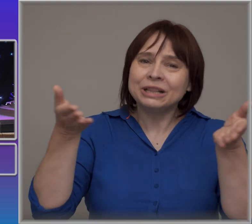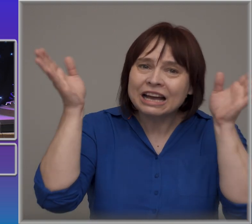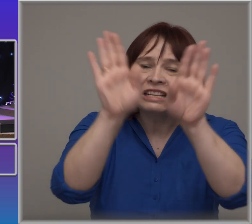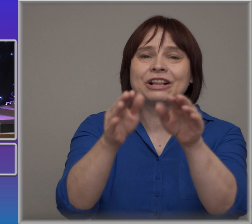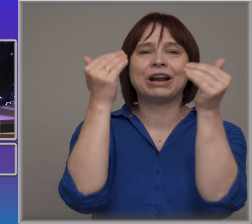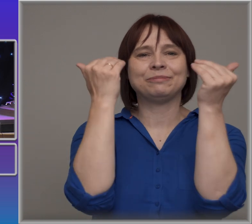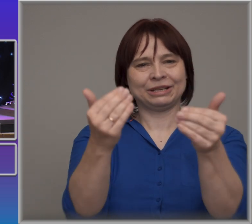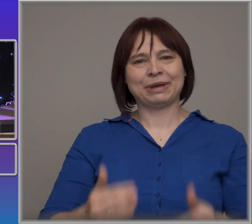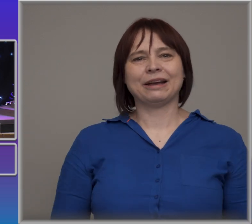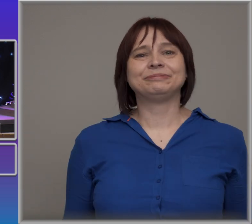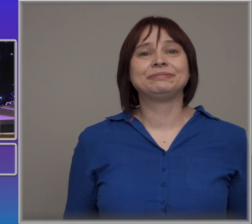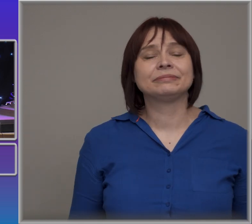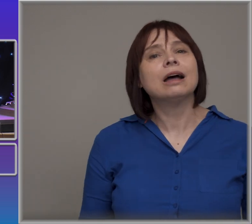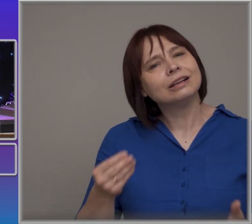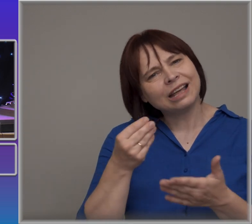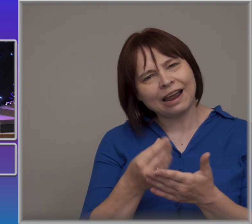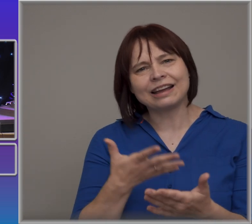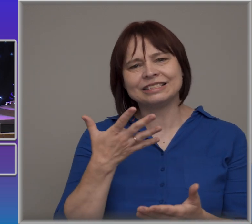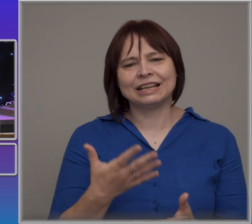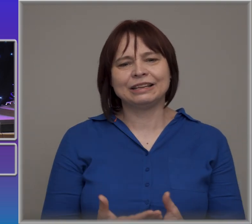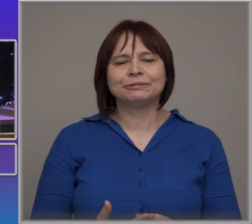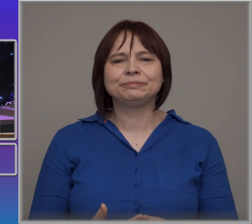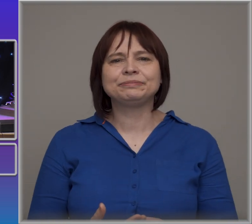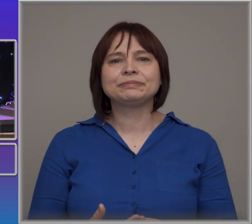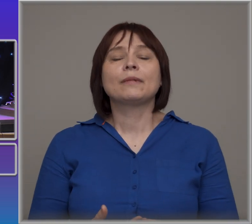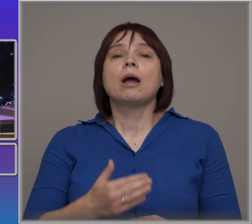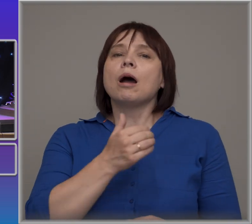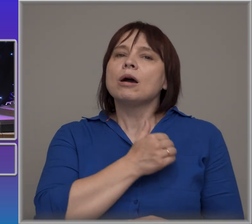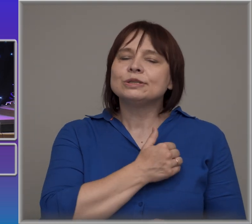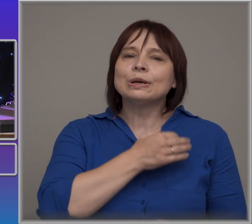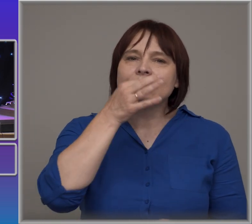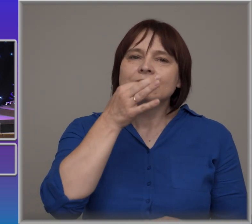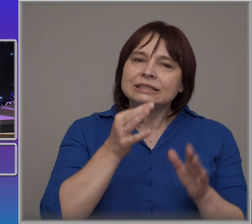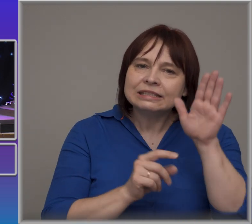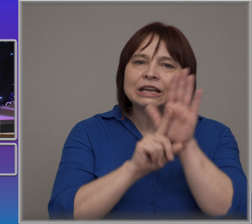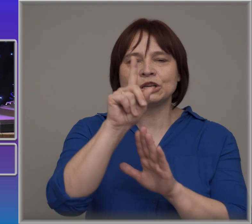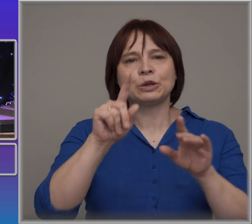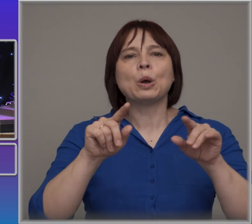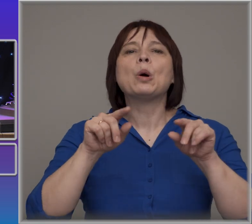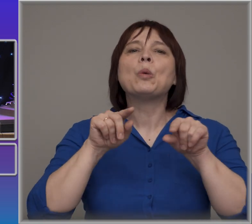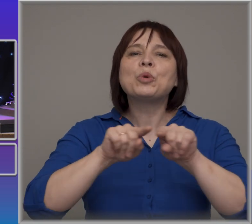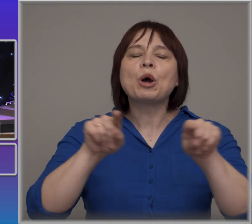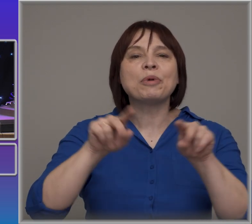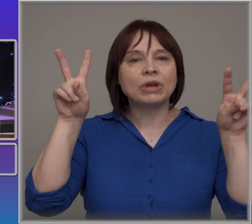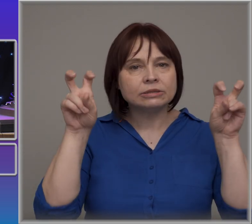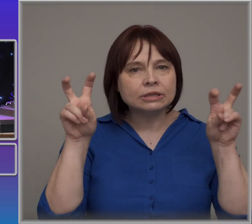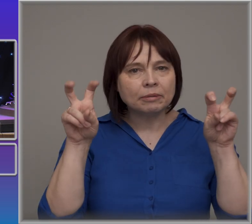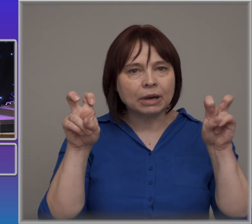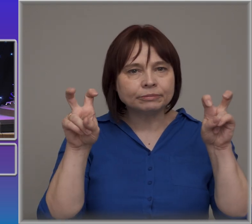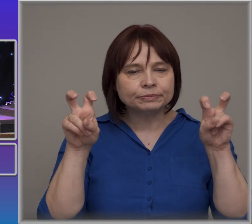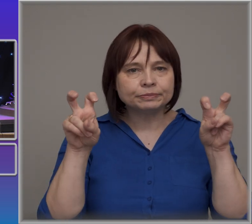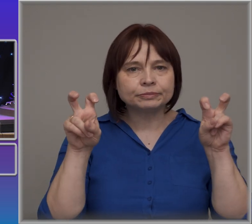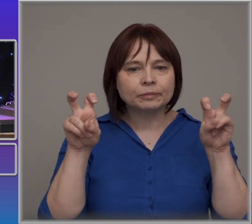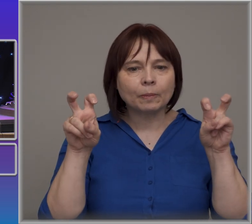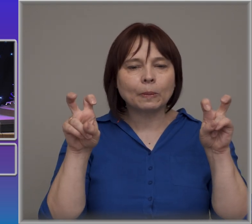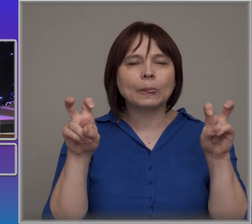поклон, операторам, всем-всем спасибо большое. И мы можем присесть на свои места. Слава Господу! Также мы